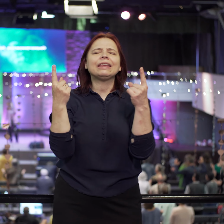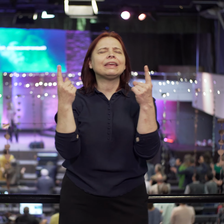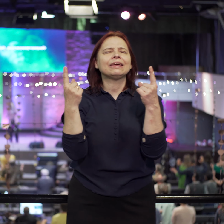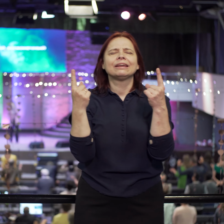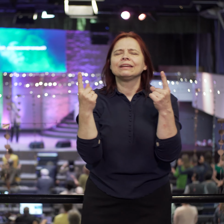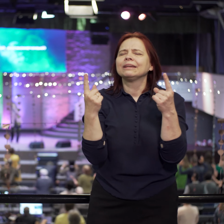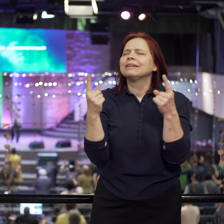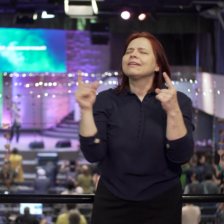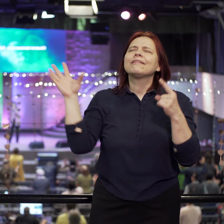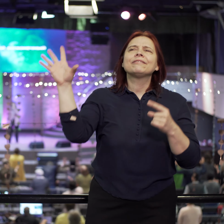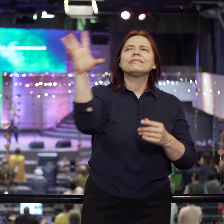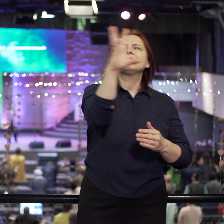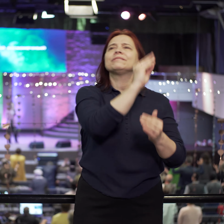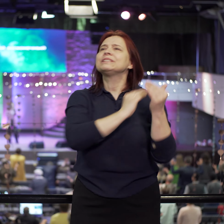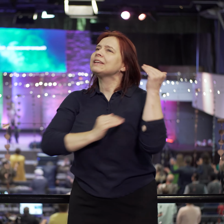великий